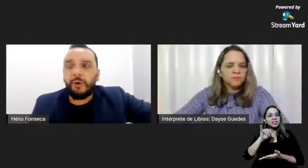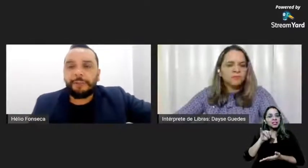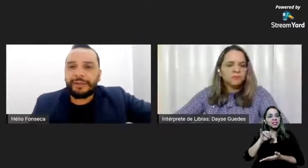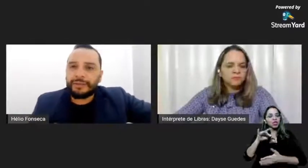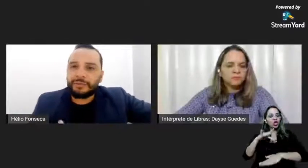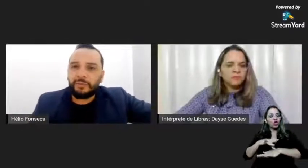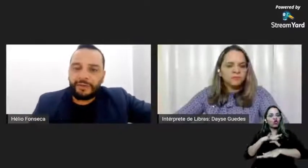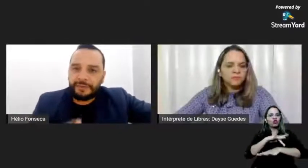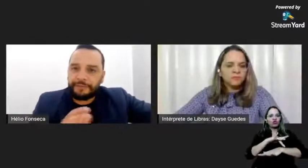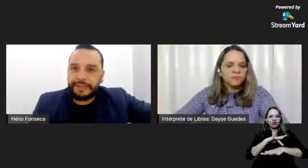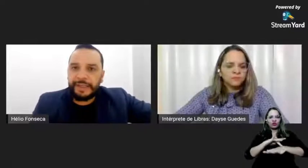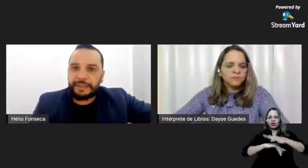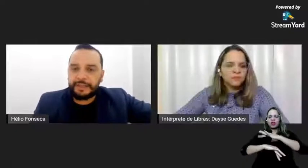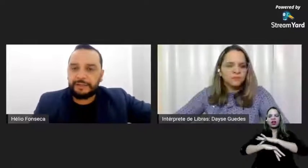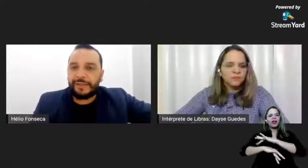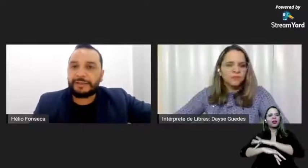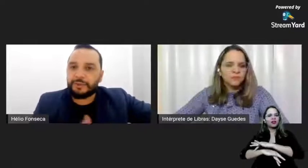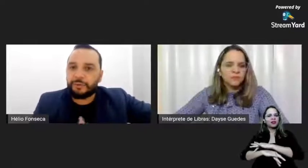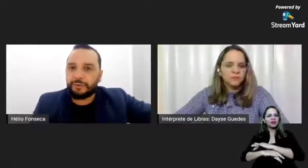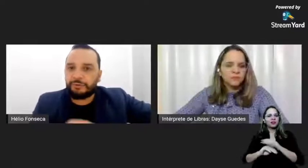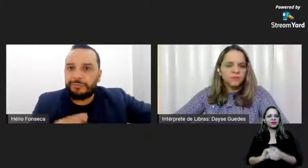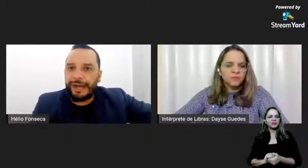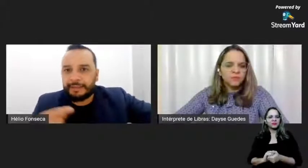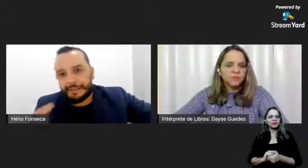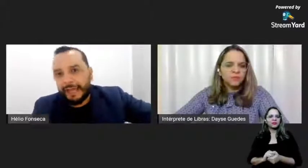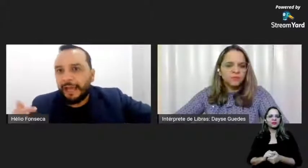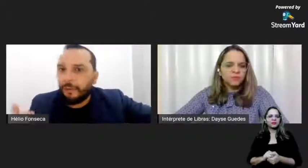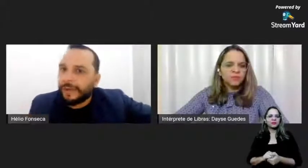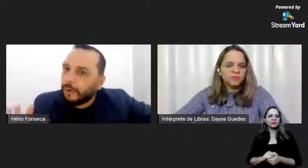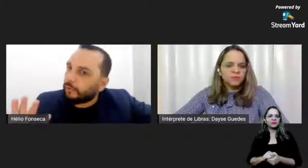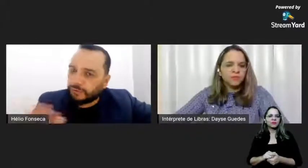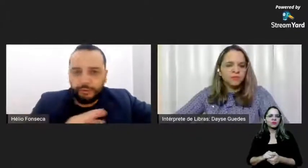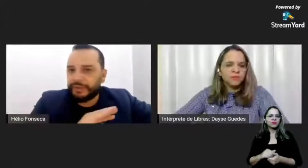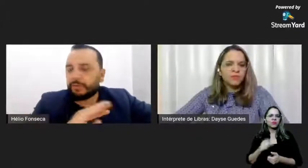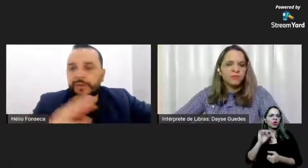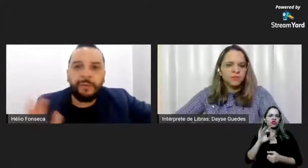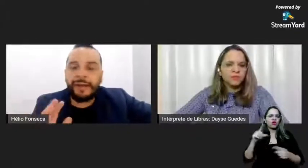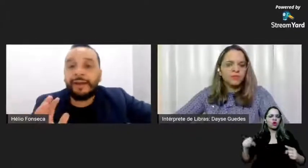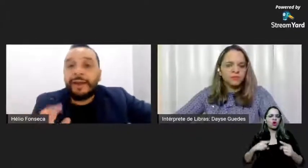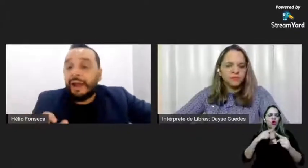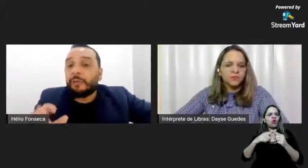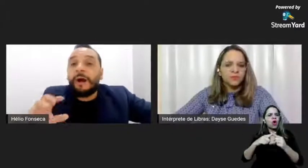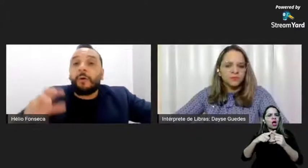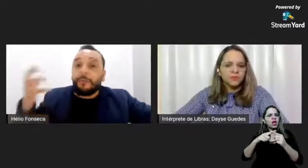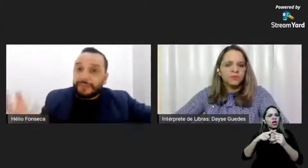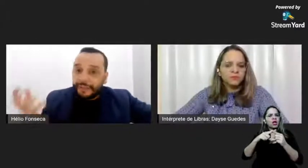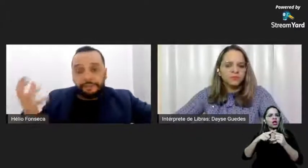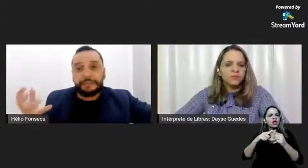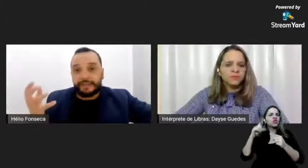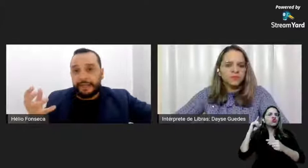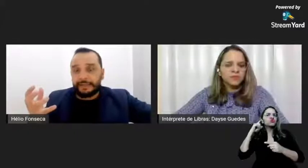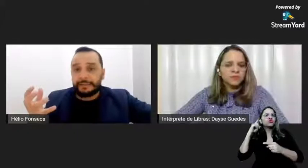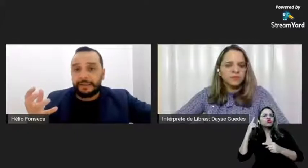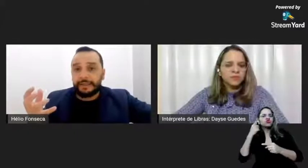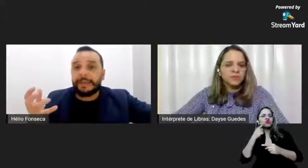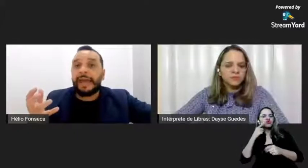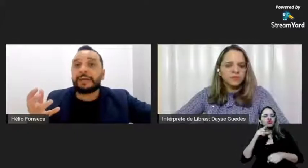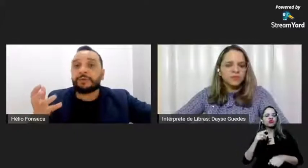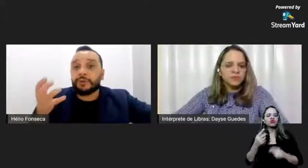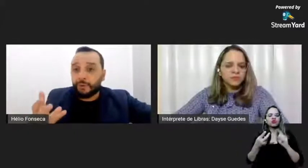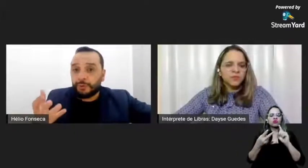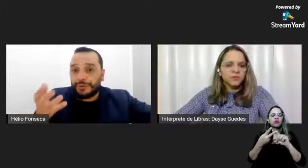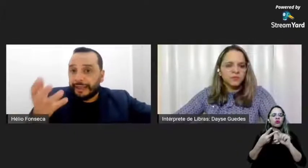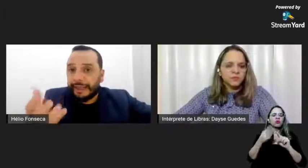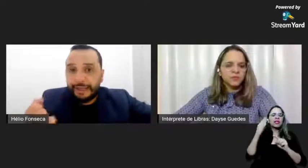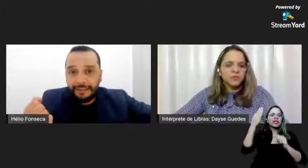a soma das 2 deficiências. Não é surdo mais cego é igual ao surdo cego. Não é. É uma outra deficiência que é